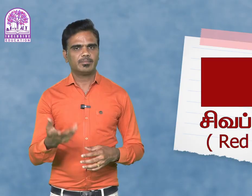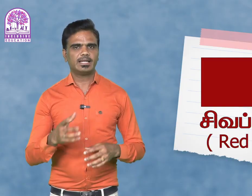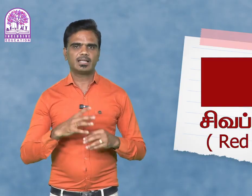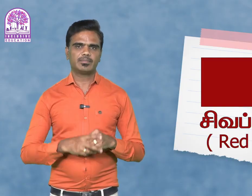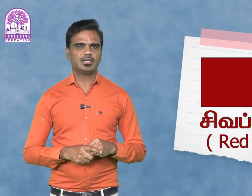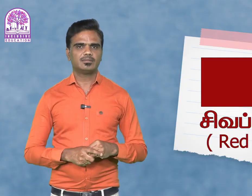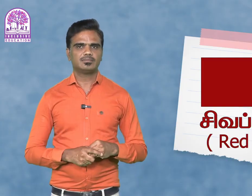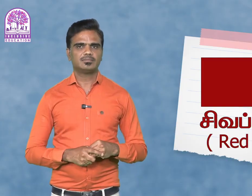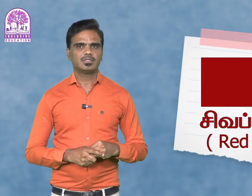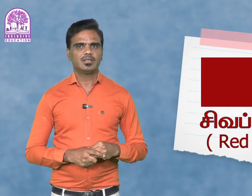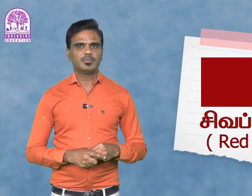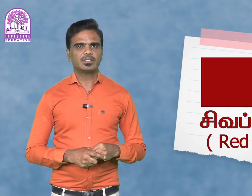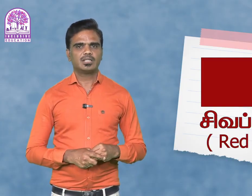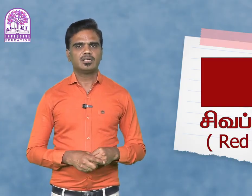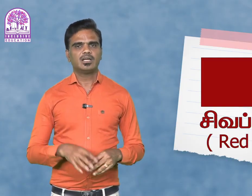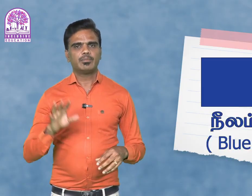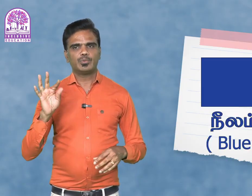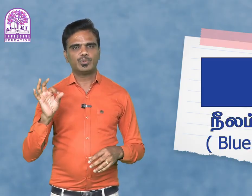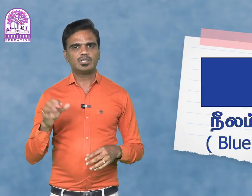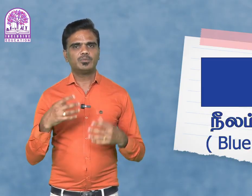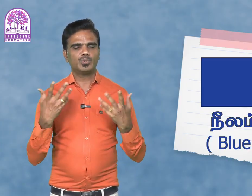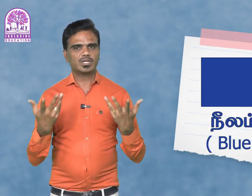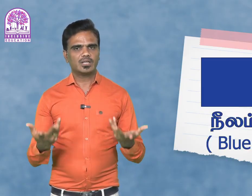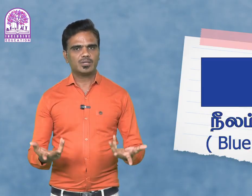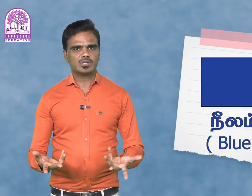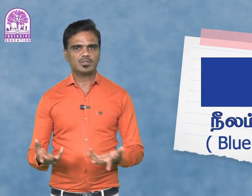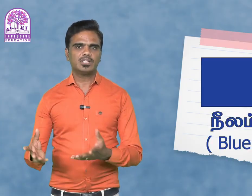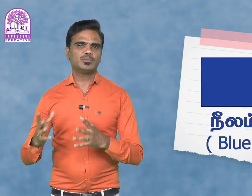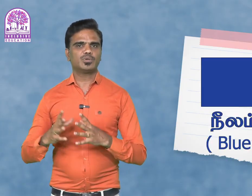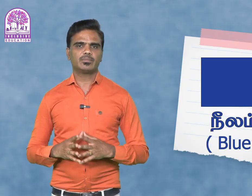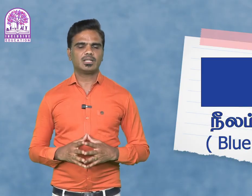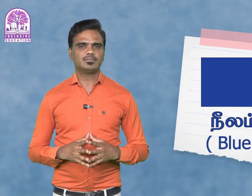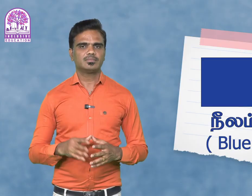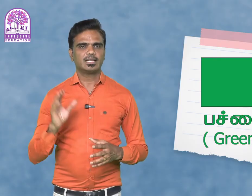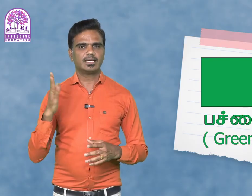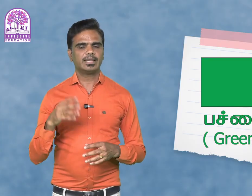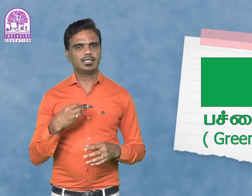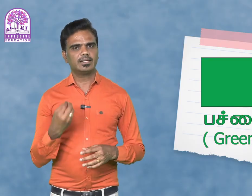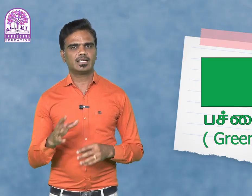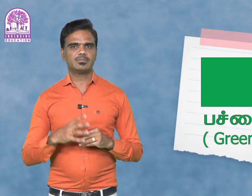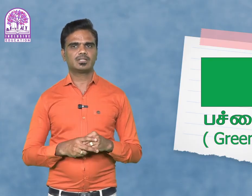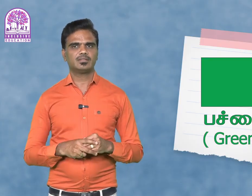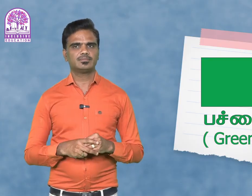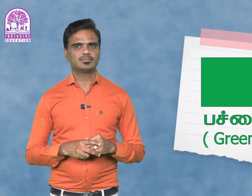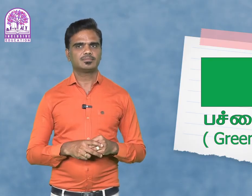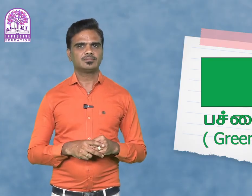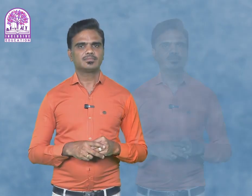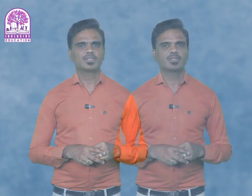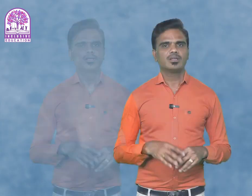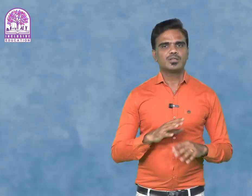பிளட்டை காமிக்கலாம், புரியுதுங்களா. அப்போ ப்ளூக்கு ப்ளூ எங்கெங்கெல்லாம் யூஸ் ஆகுதோ அதுக்கு ப்ளூ காமிக்கலாம், க்ரீனுக்கு க்ரீனை காமிச்சிக்கலாம். ஸோ இப்போ